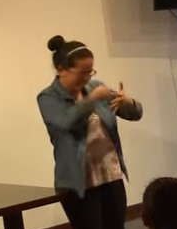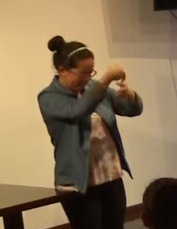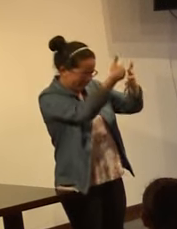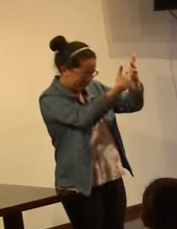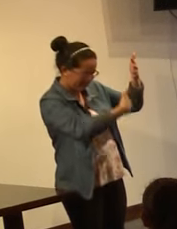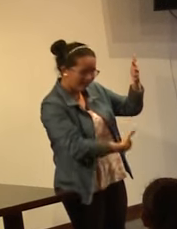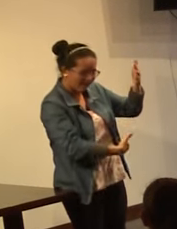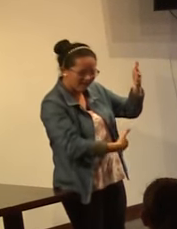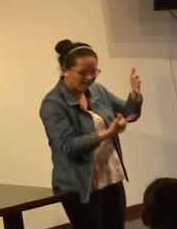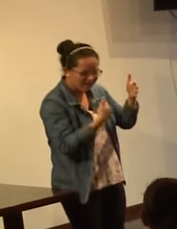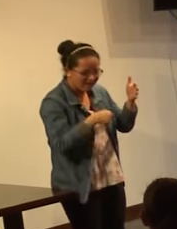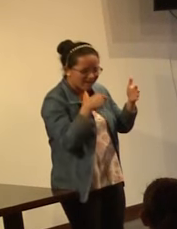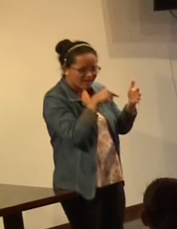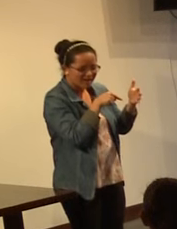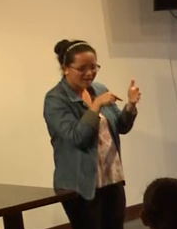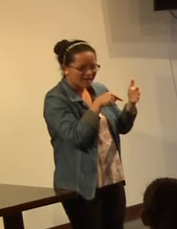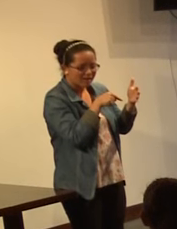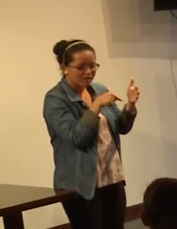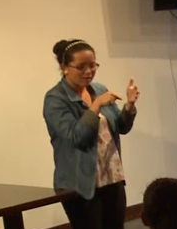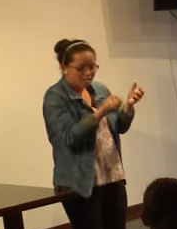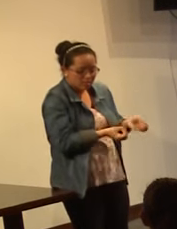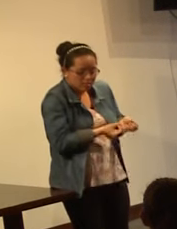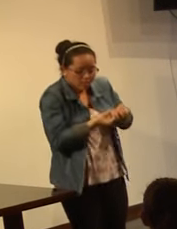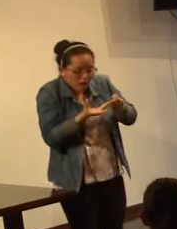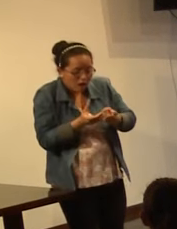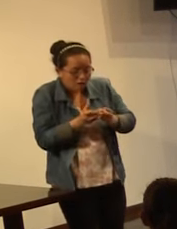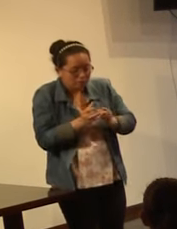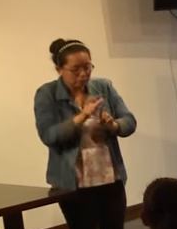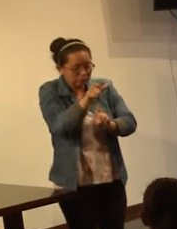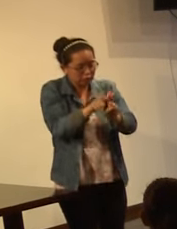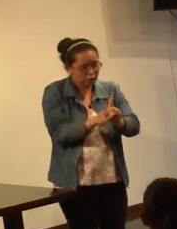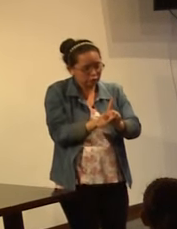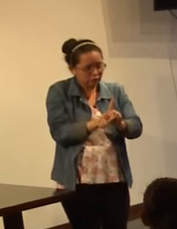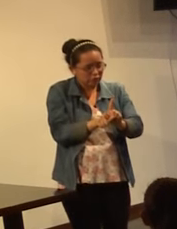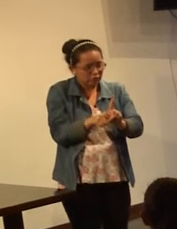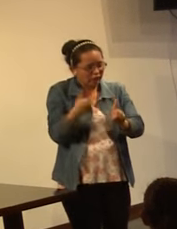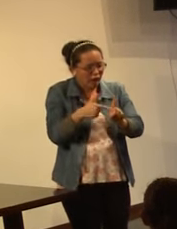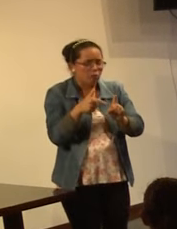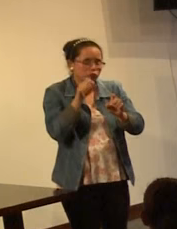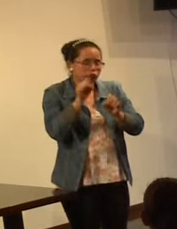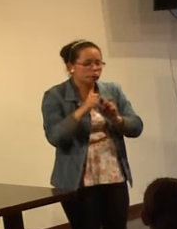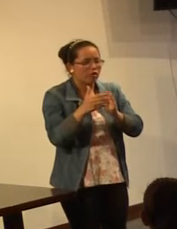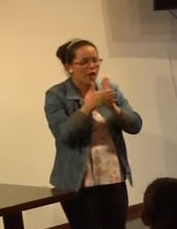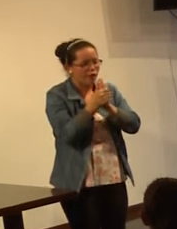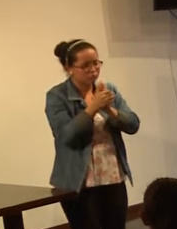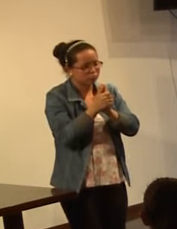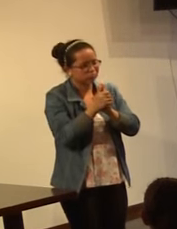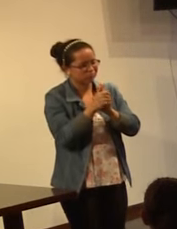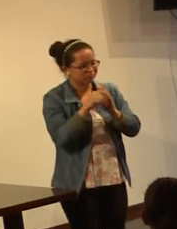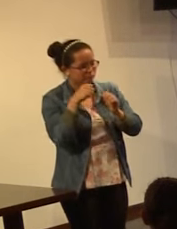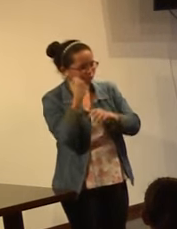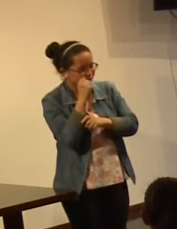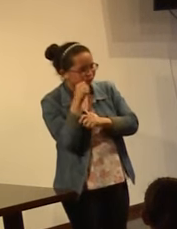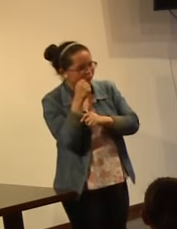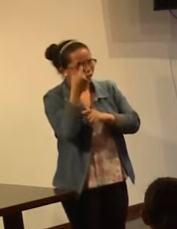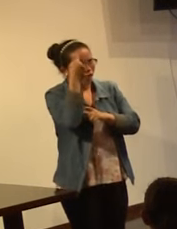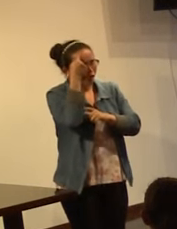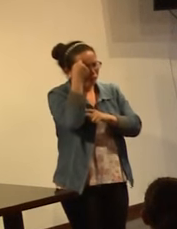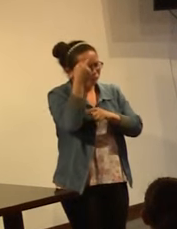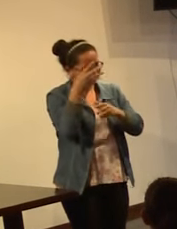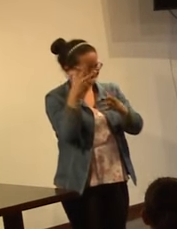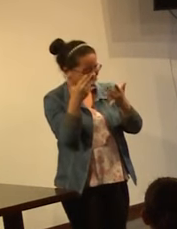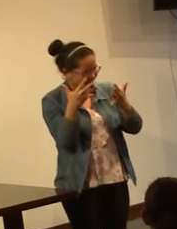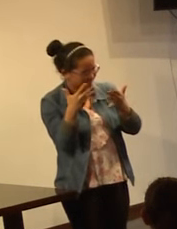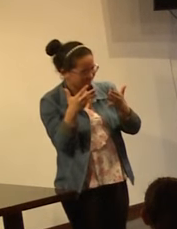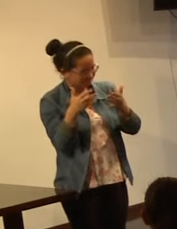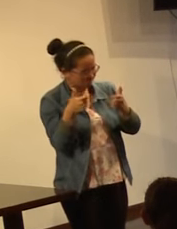arte, considero que no le otorga tanto al sujeto, pues sí, digamos que unas habilidades manuales, una destreza mental, pero